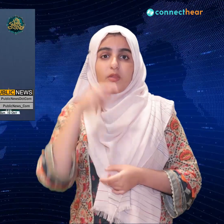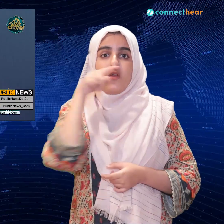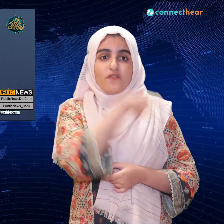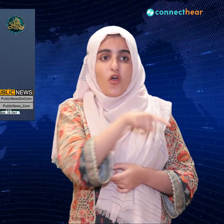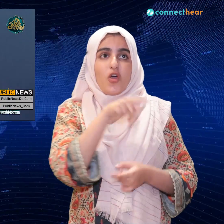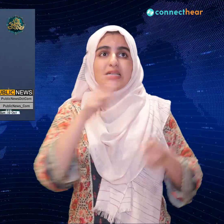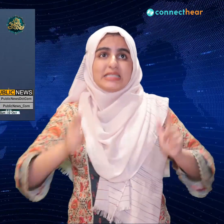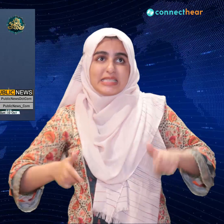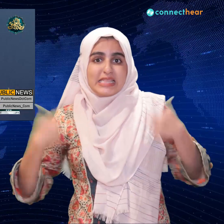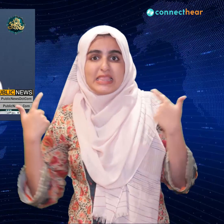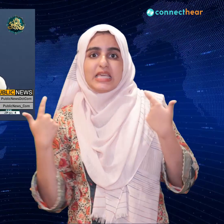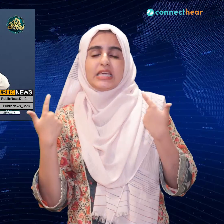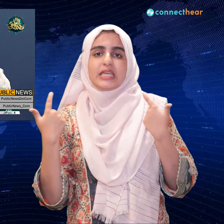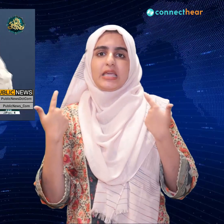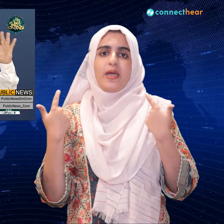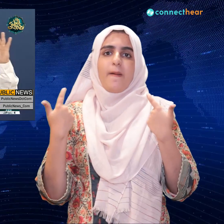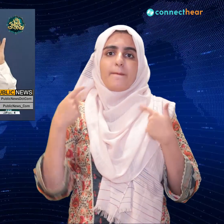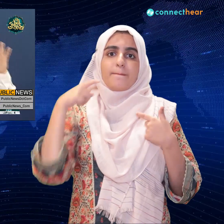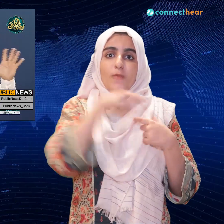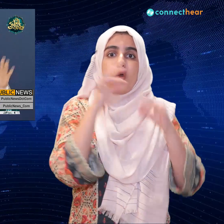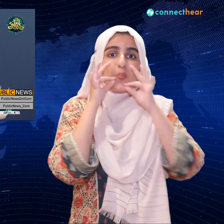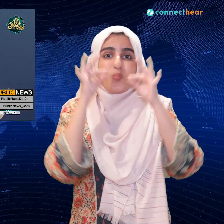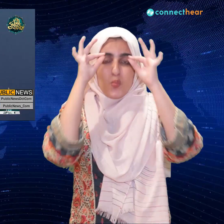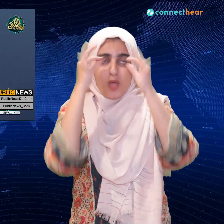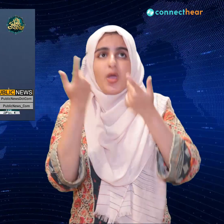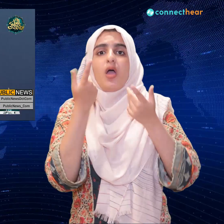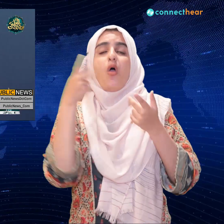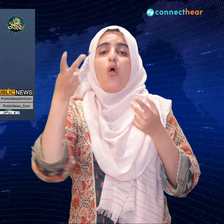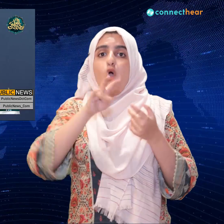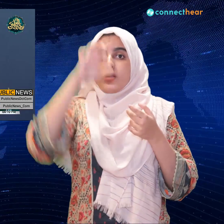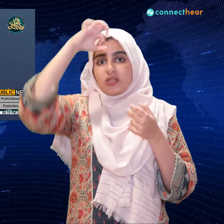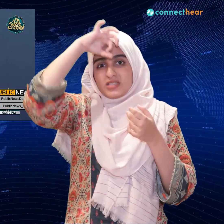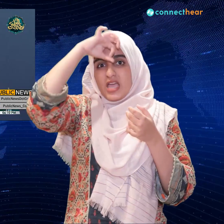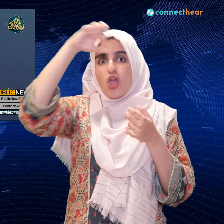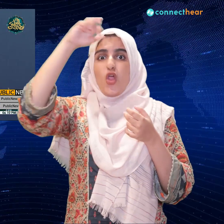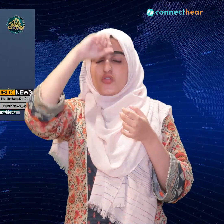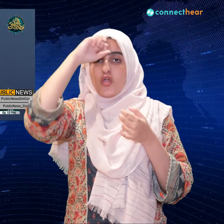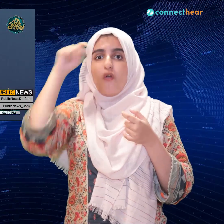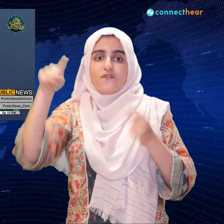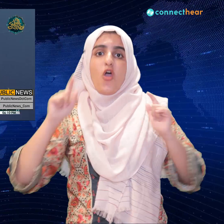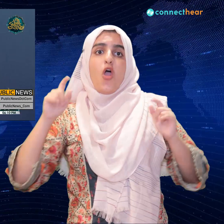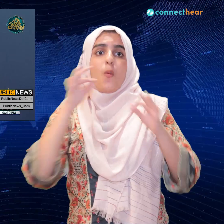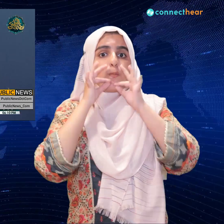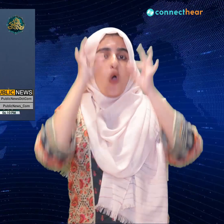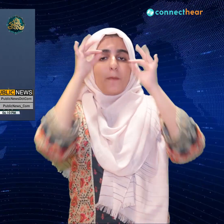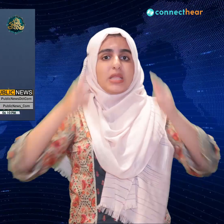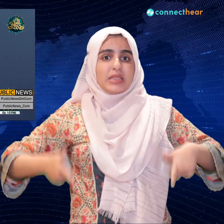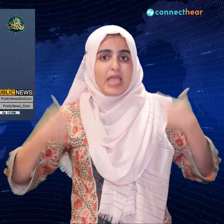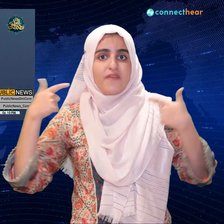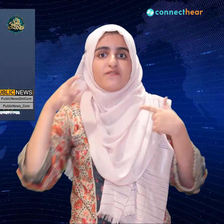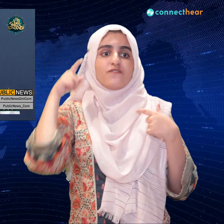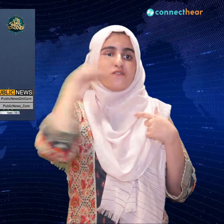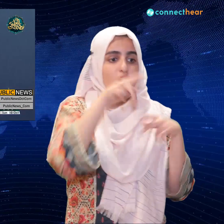زندگی اس اتھارٹی کے اندر اسکالرز ہوں گے جو کہ ان کا سارا وقت مقصد ہوگا کہ نبی صلی